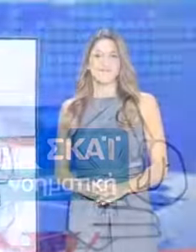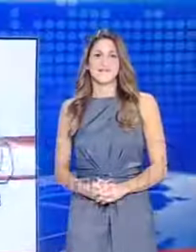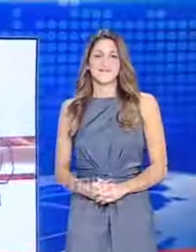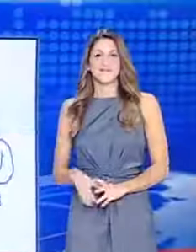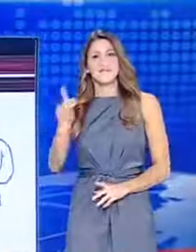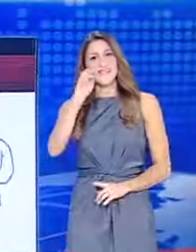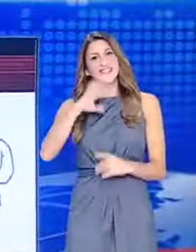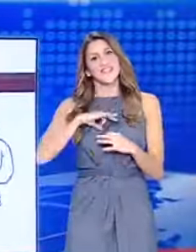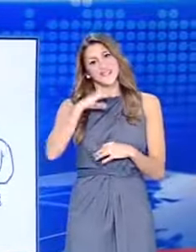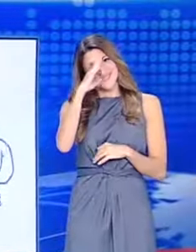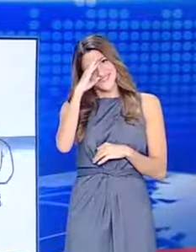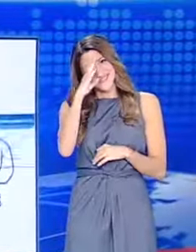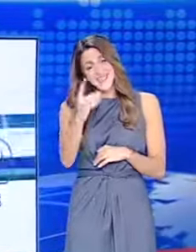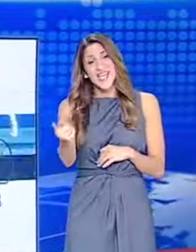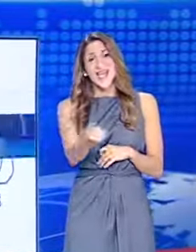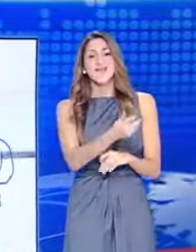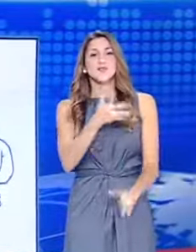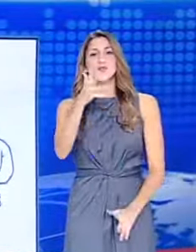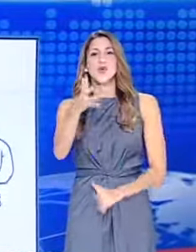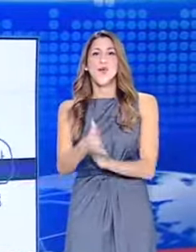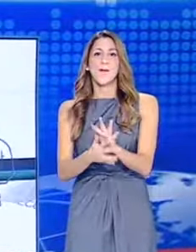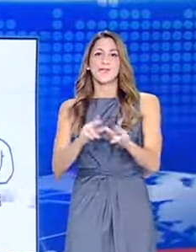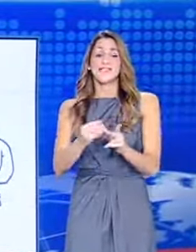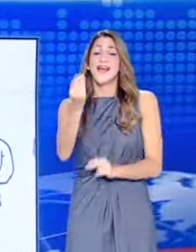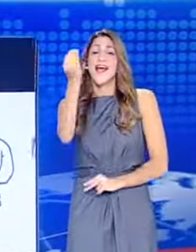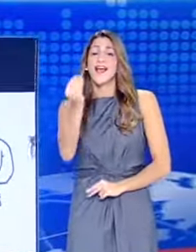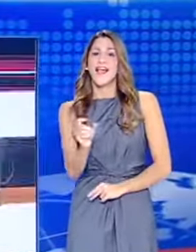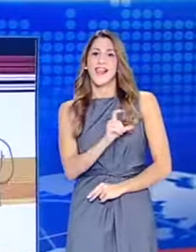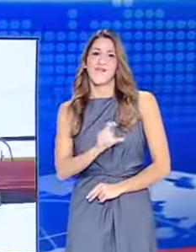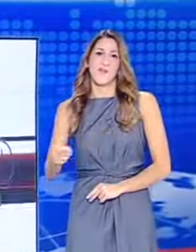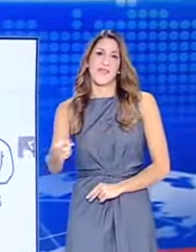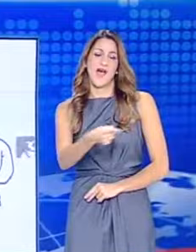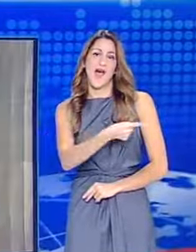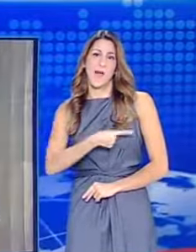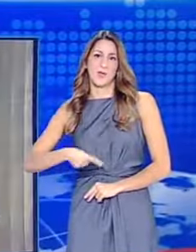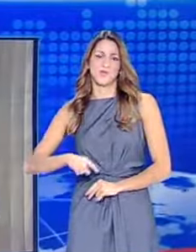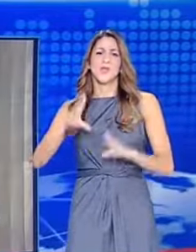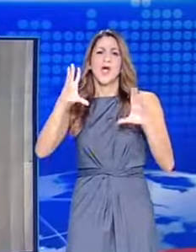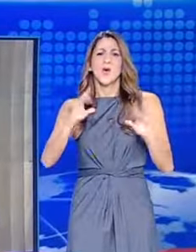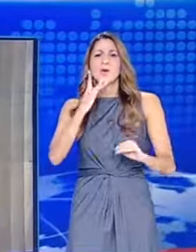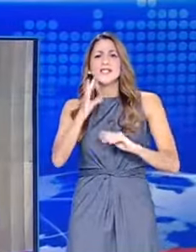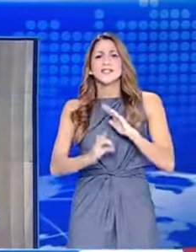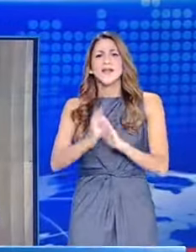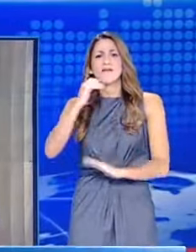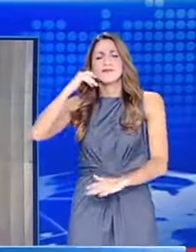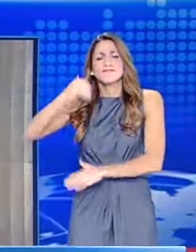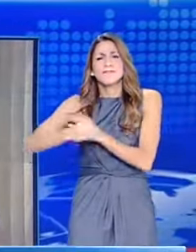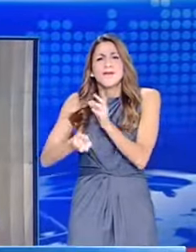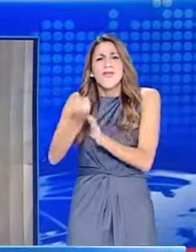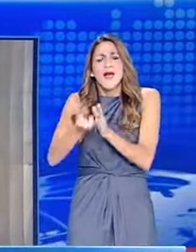καλησπέρα σας κυρίες και κύριοι βλέπετε τα νέα του sky στην ελληνική νοηματική γλώσσα καταιγιστικές είναι οι εξελίξεις στην υπόθεση της χρυσής